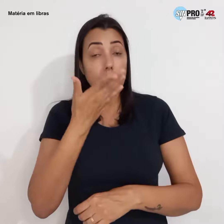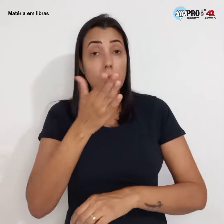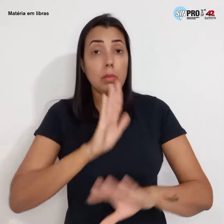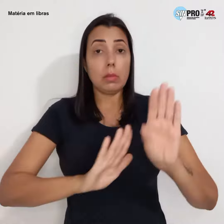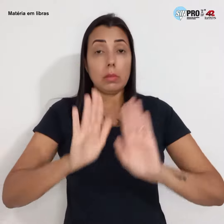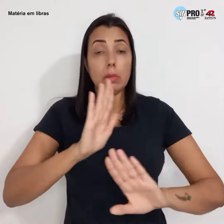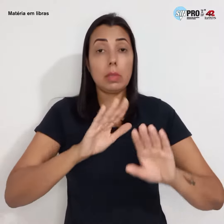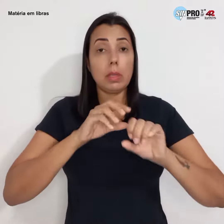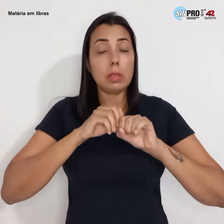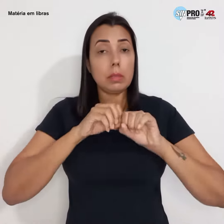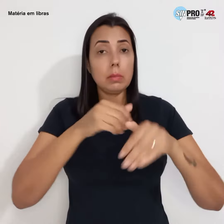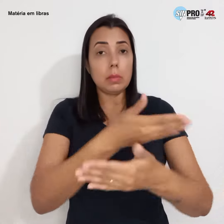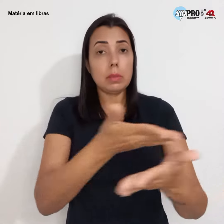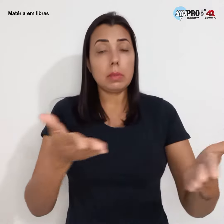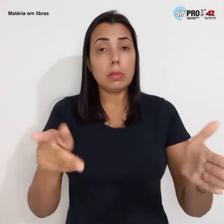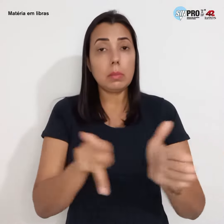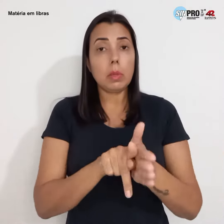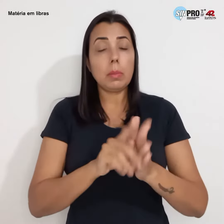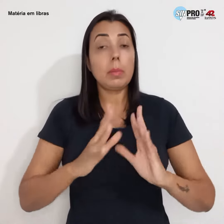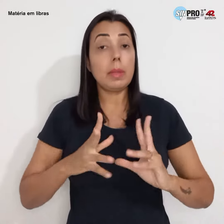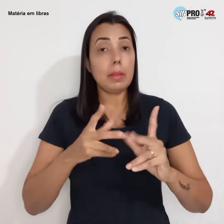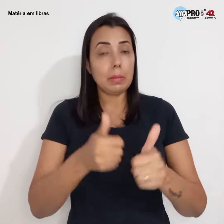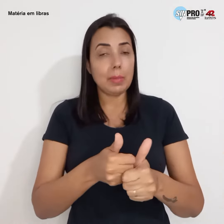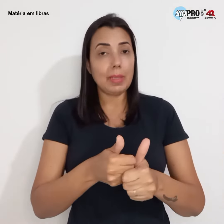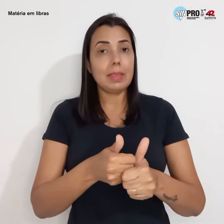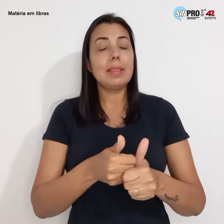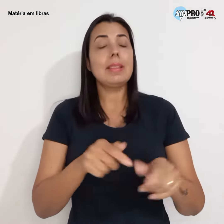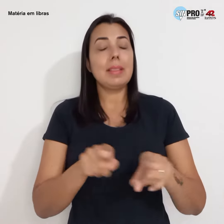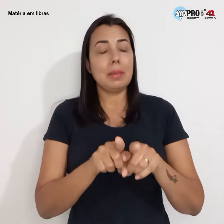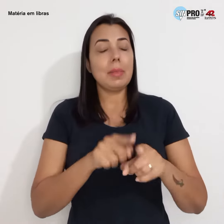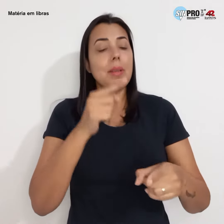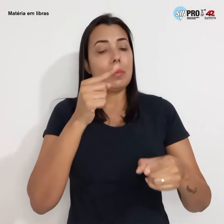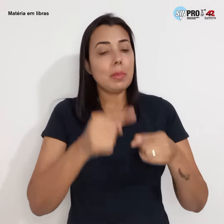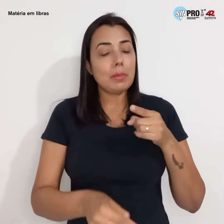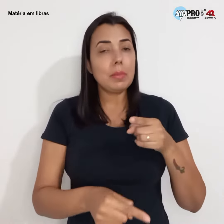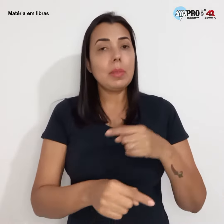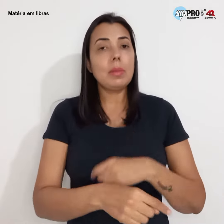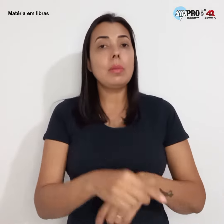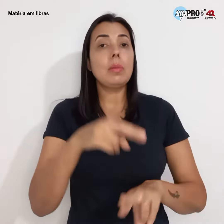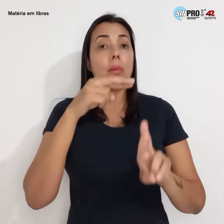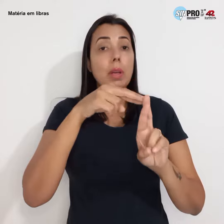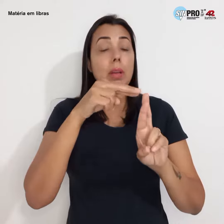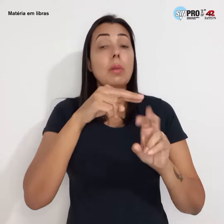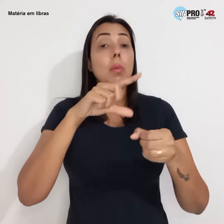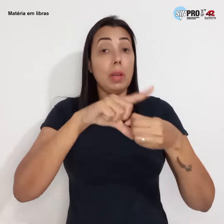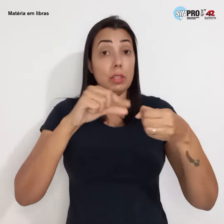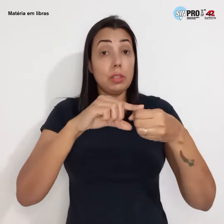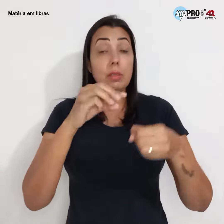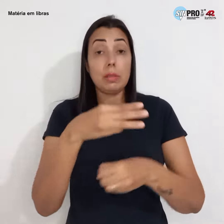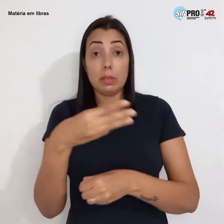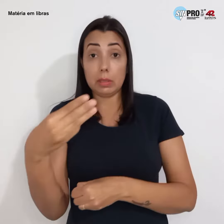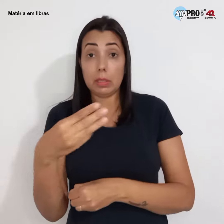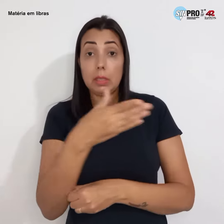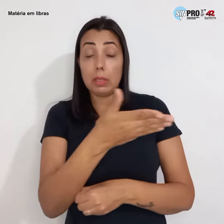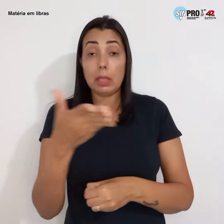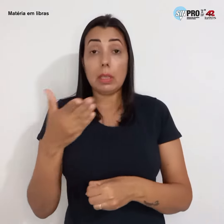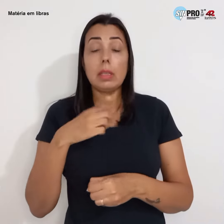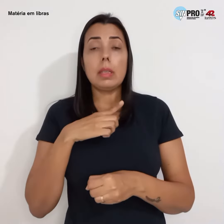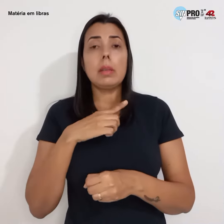previa a distribuição do item de higiene, o presidente vetou também o artigo 3º, que listava as beneficiárias